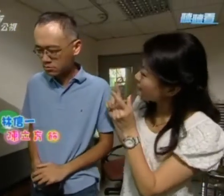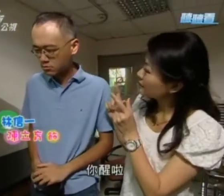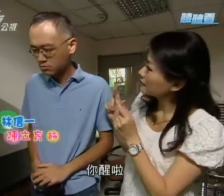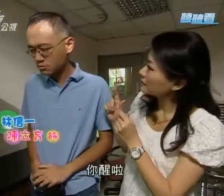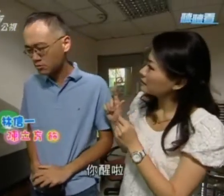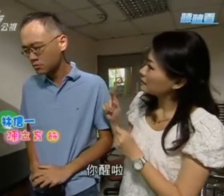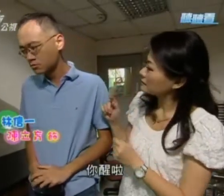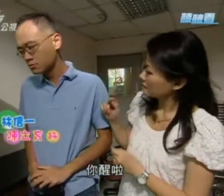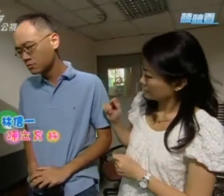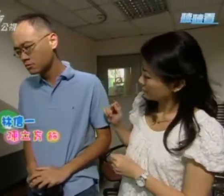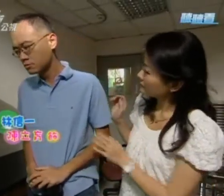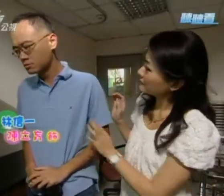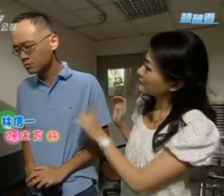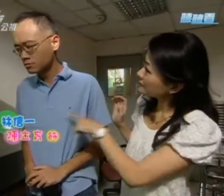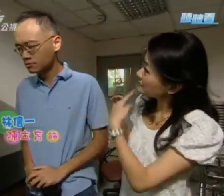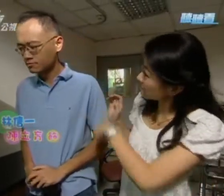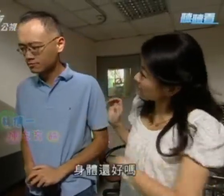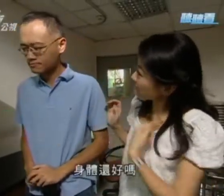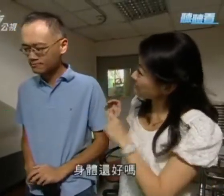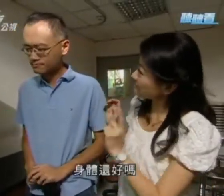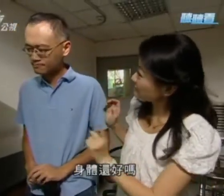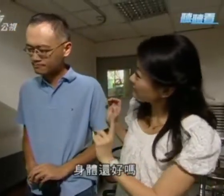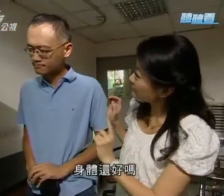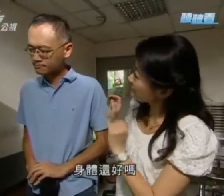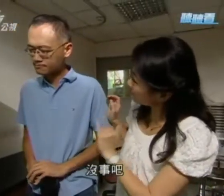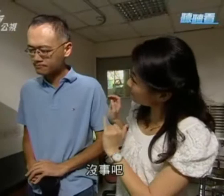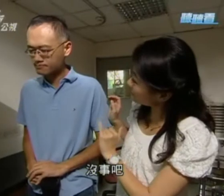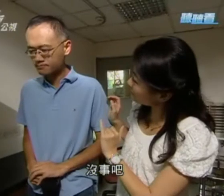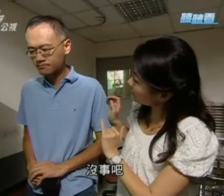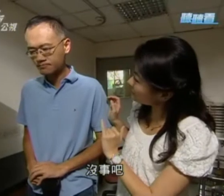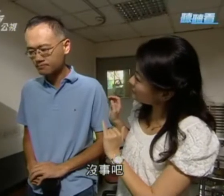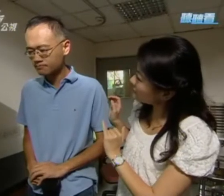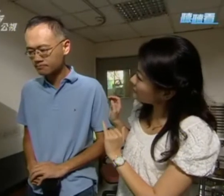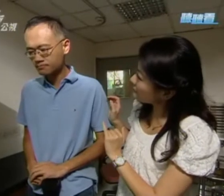醒啦，身体还好吗？没事吧？